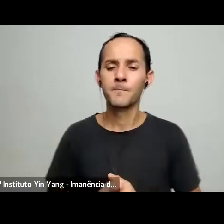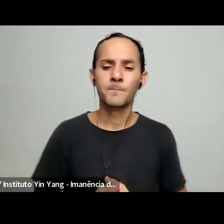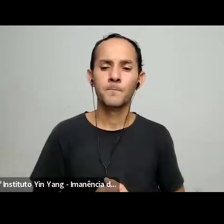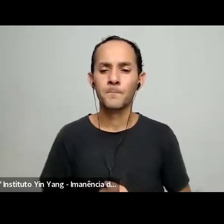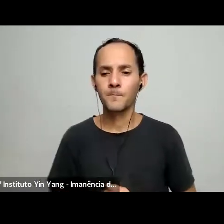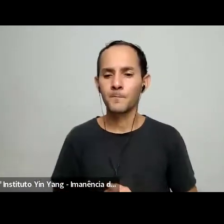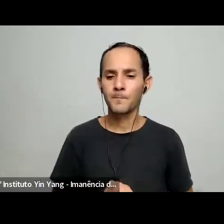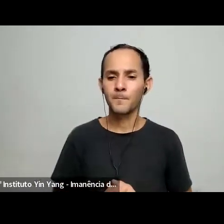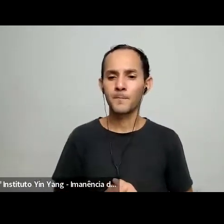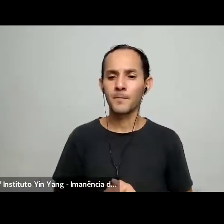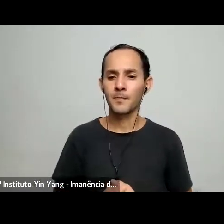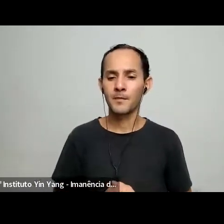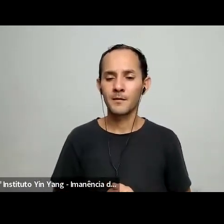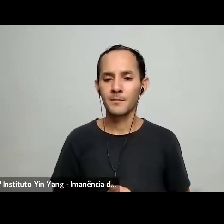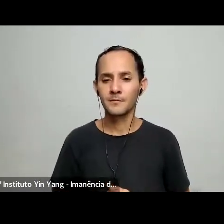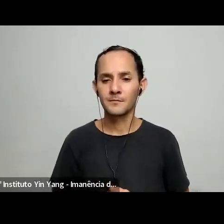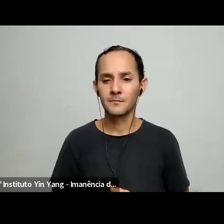isso não isenta, né,